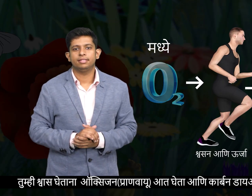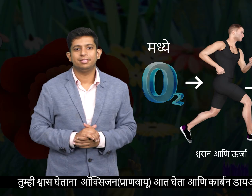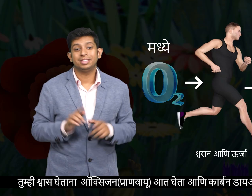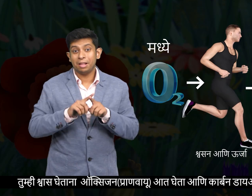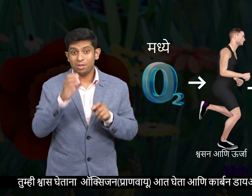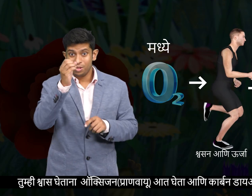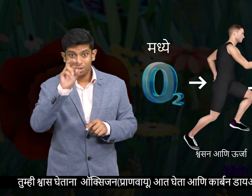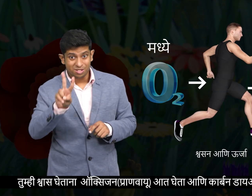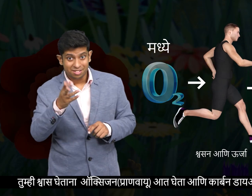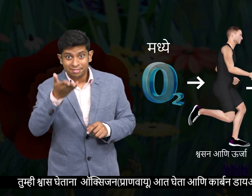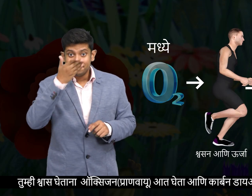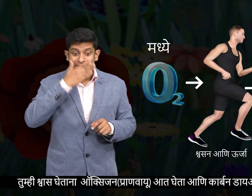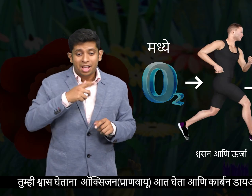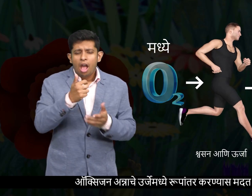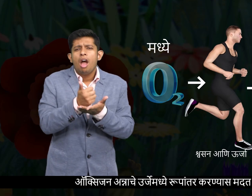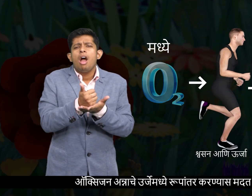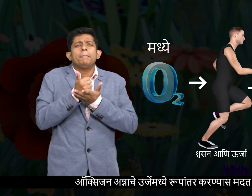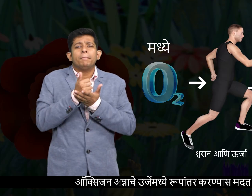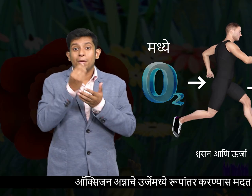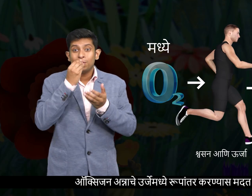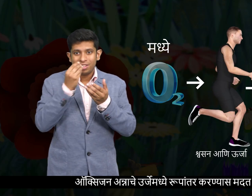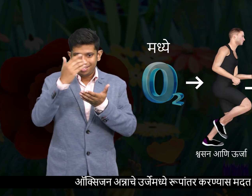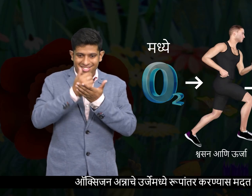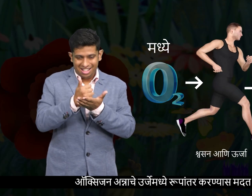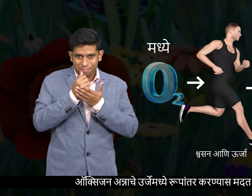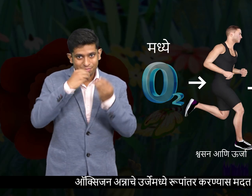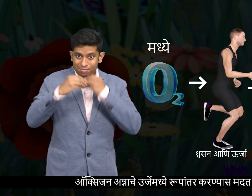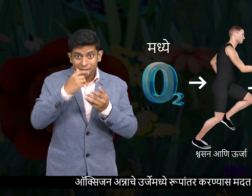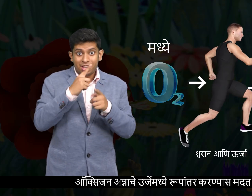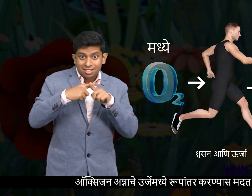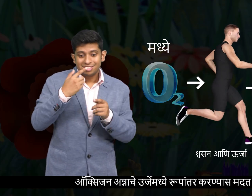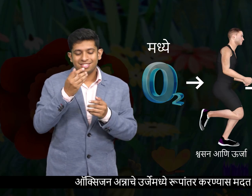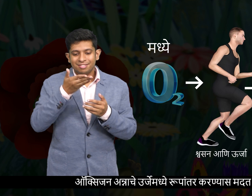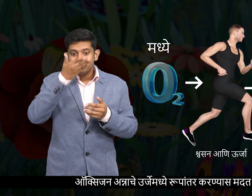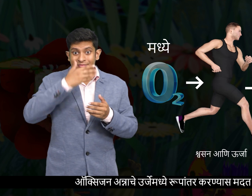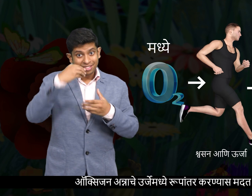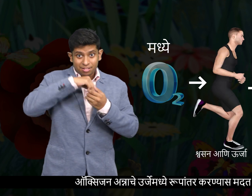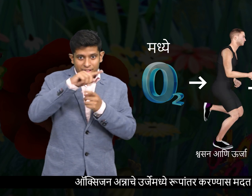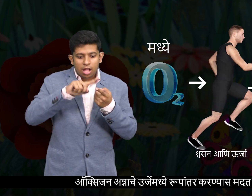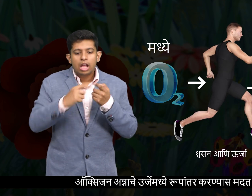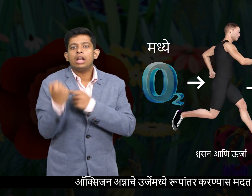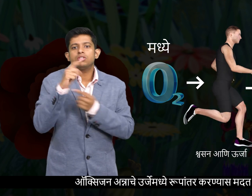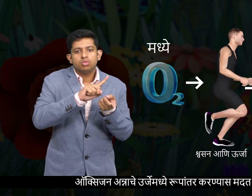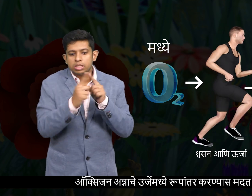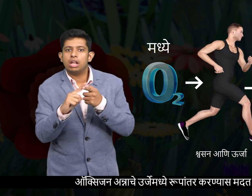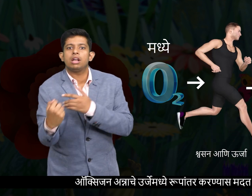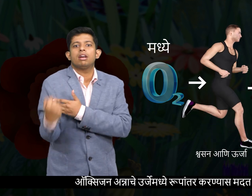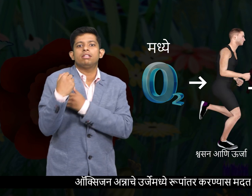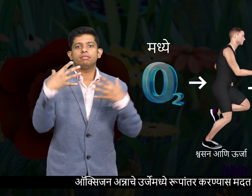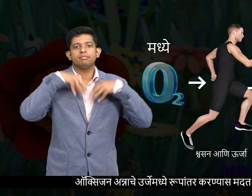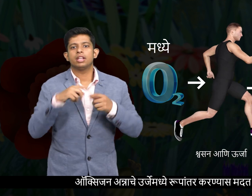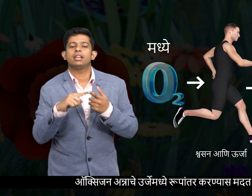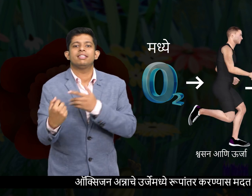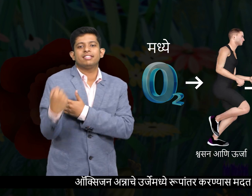कार्बन डायऑक्साईड बाहेर टाकता. ऑक्सिजन अन्नाचे ऊर्जेमध्ये रूपांतर करण्यास मदत